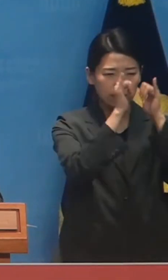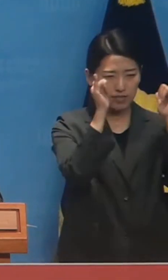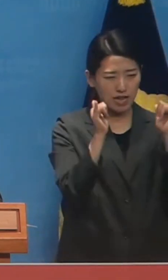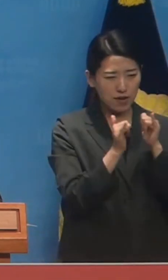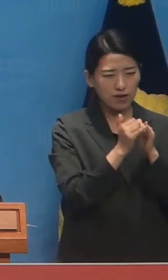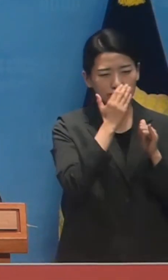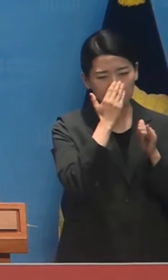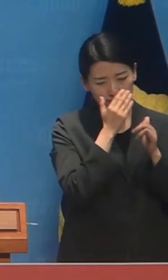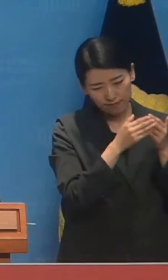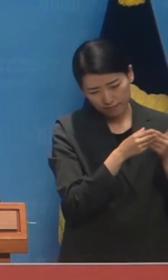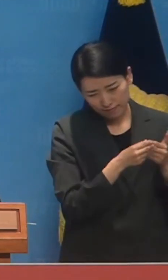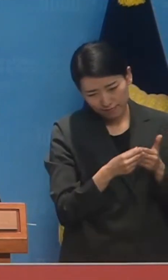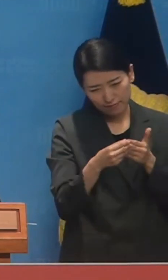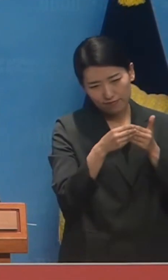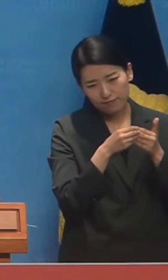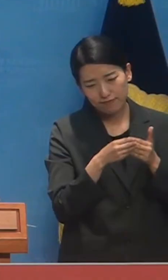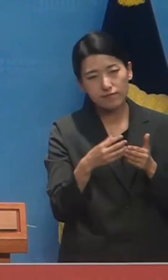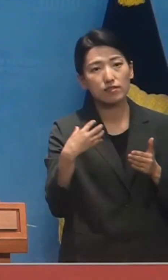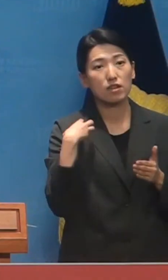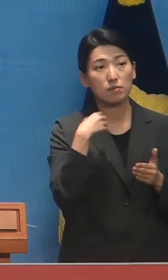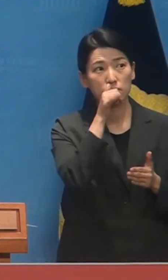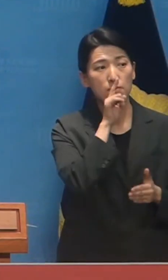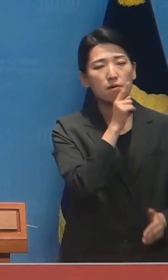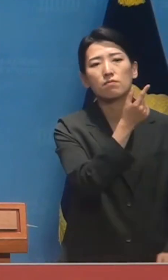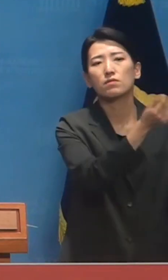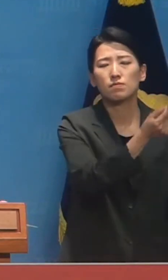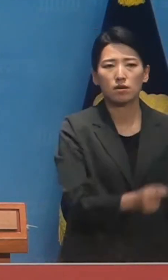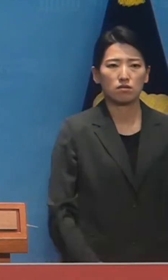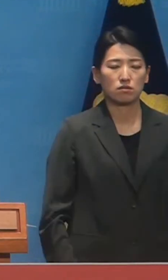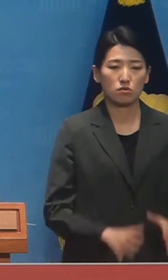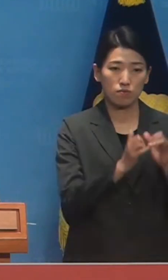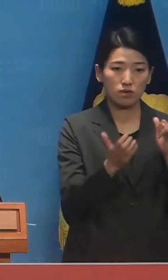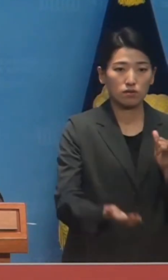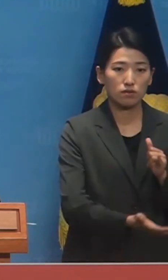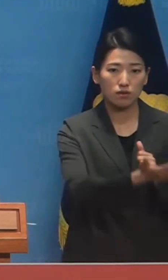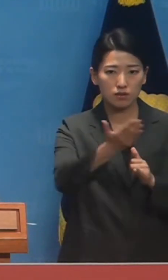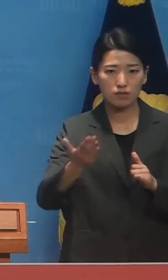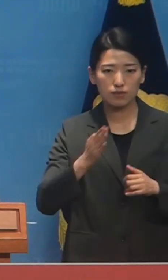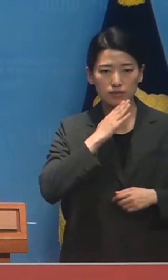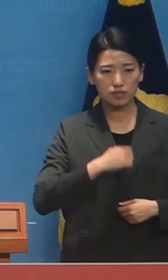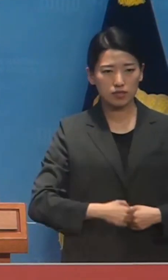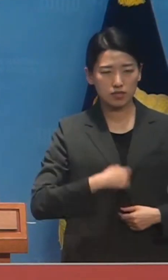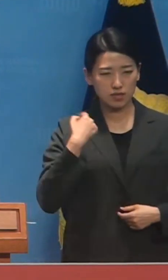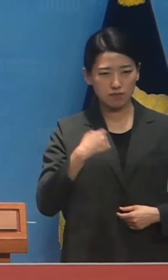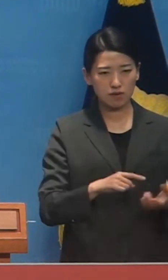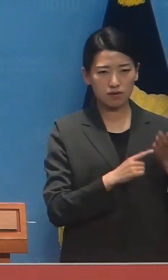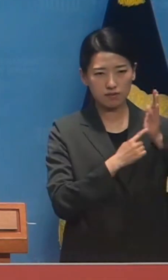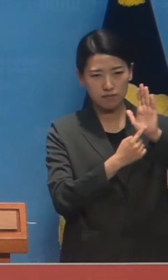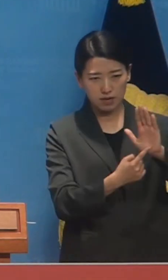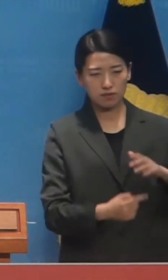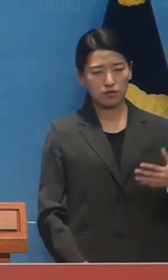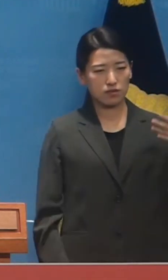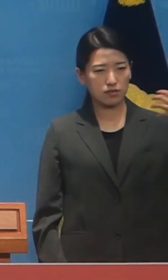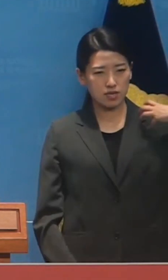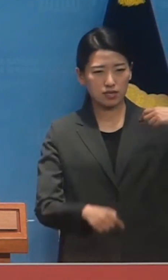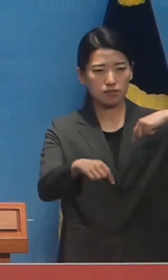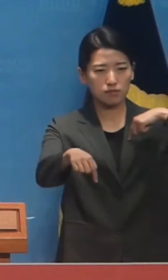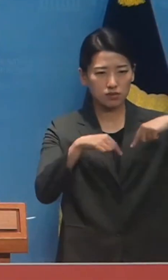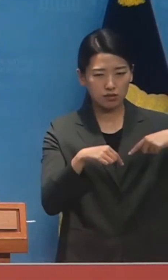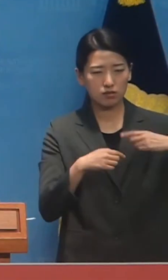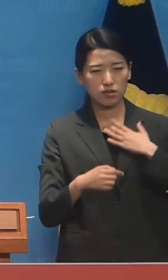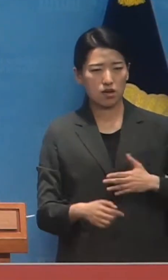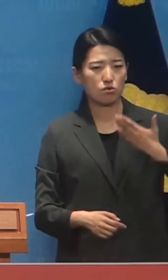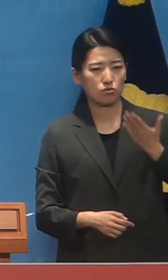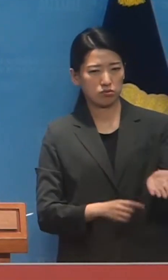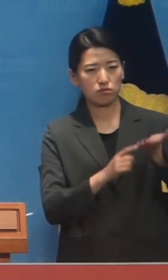있다라고 말했습니다. 국민에게 진실을 말하고 책임을 감당하는 정치를 그는 실천해